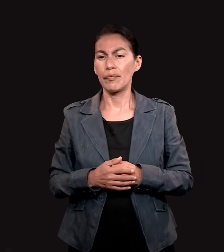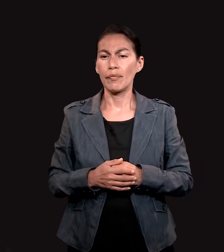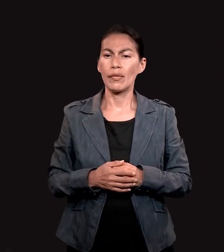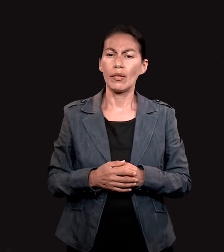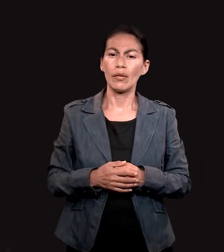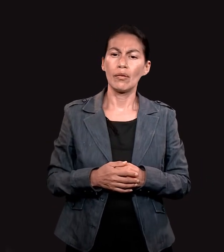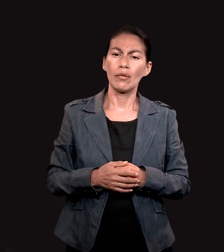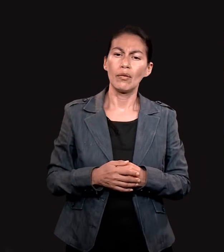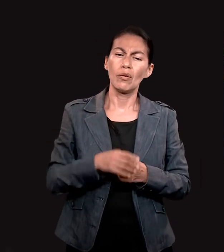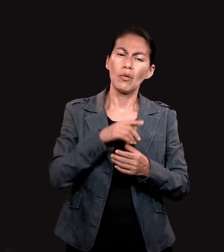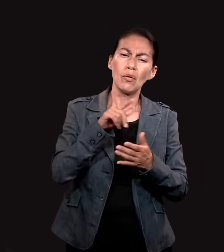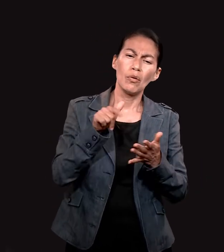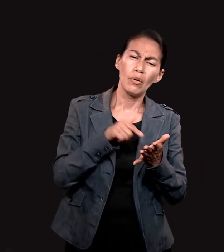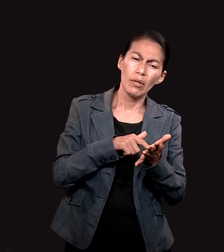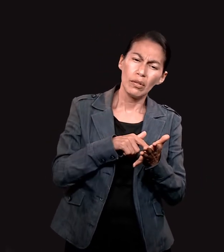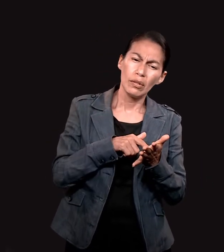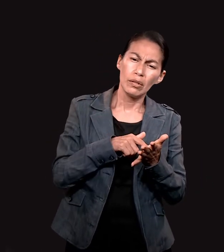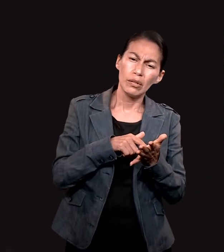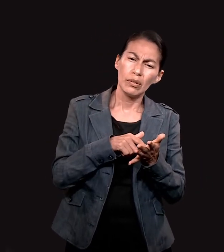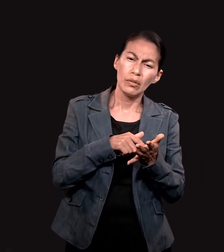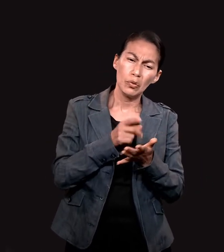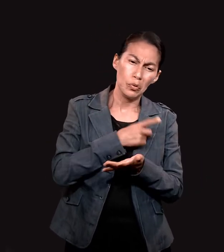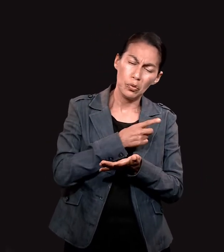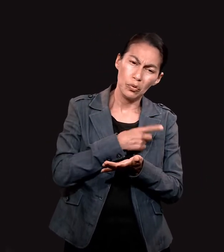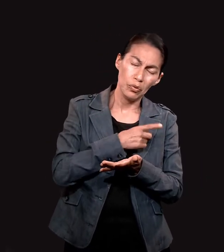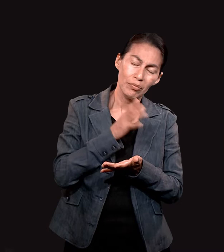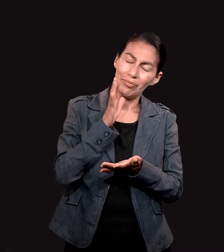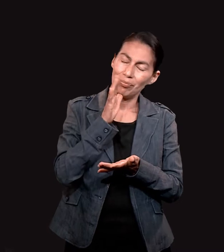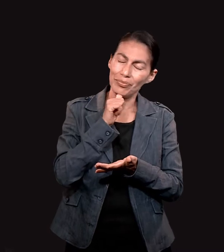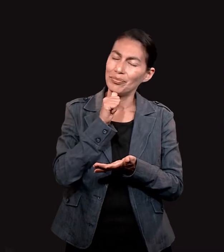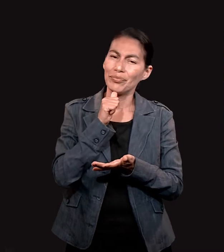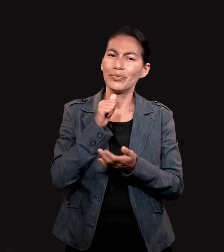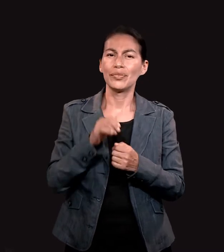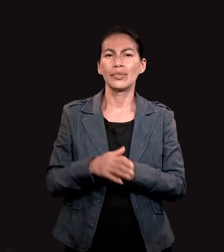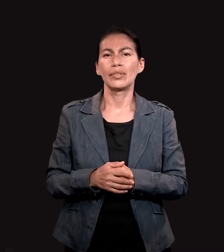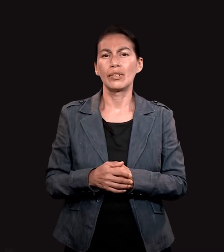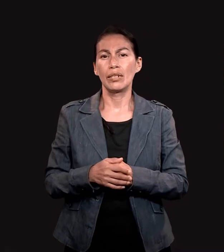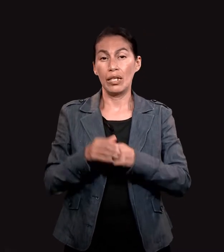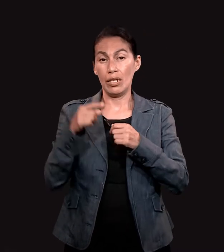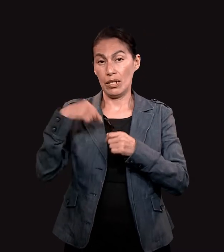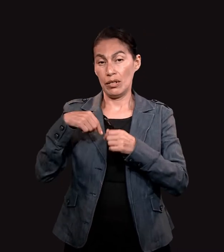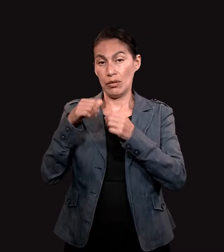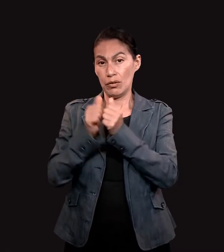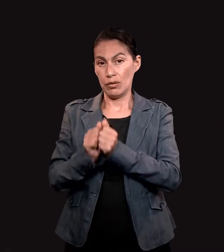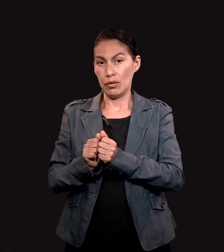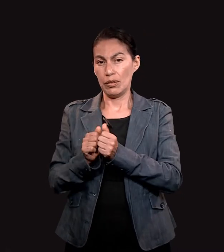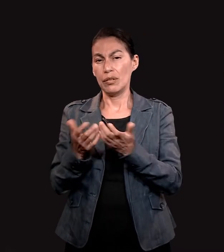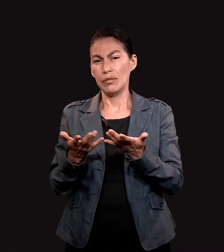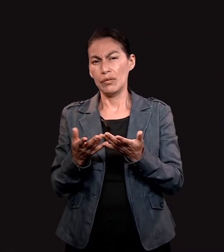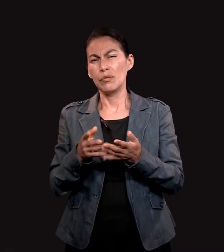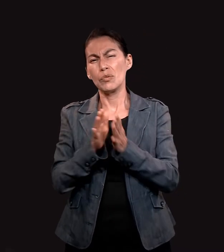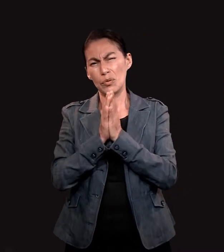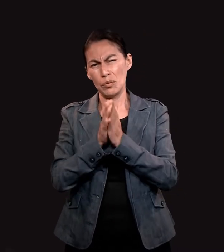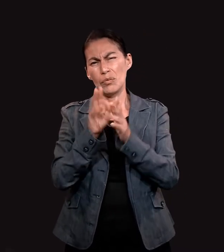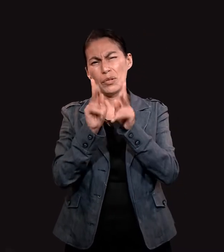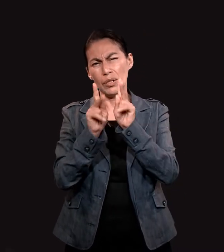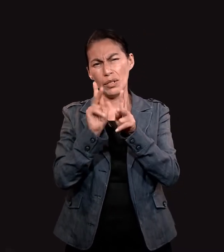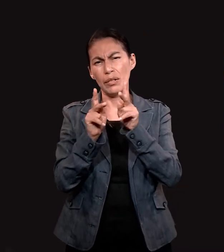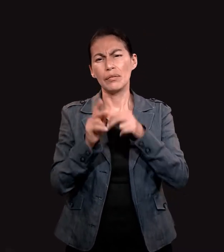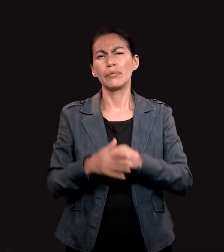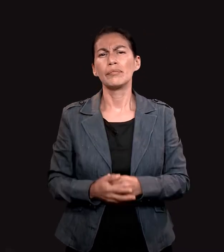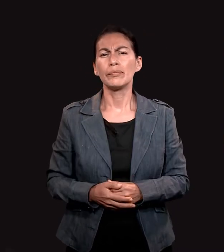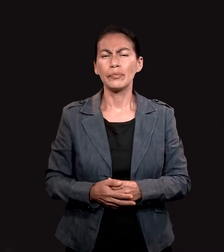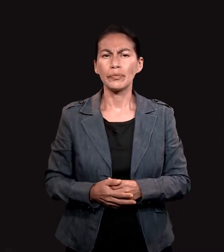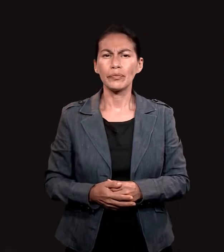bendición en áreas o escenarios donde nunca podrían haberlo hecho si se hubieran quedado aquí